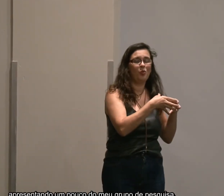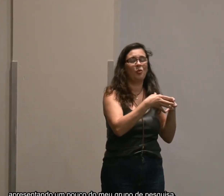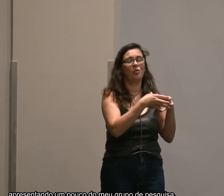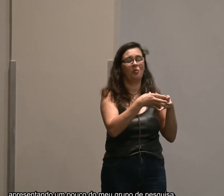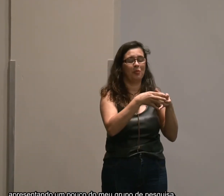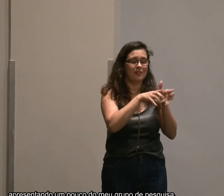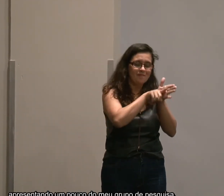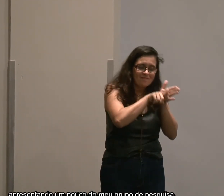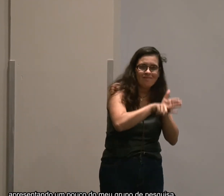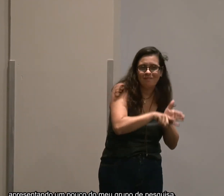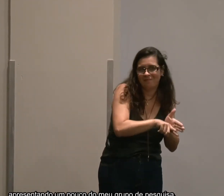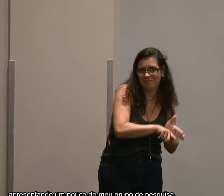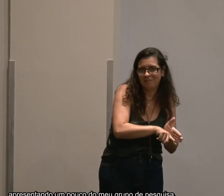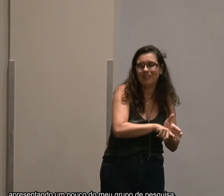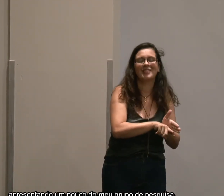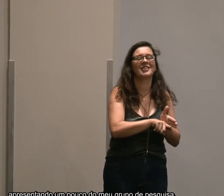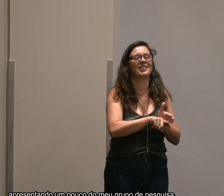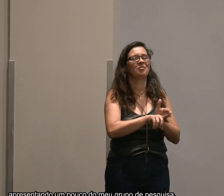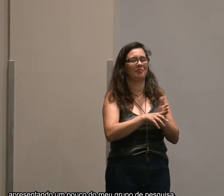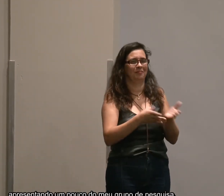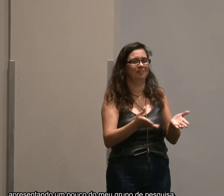do meu grupo de pesquisa